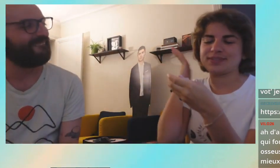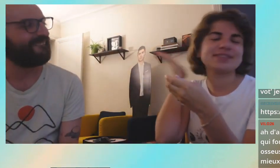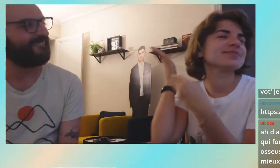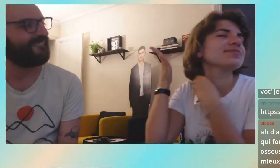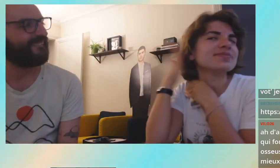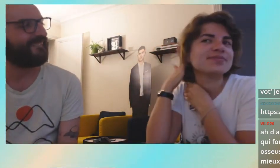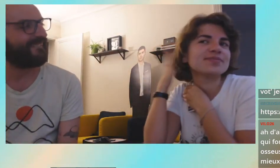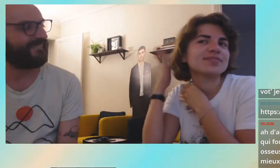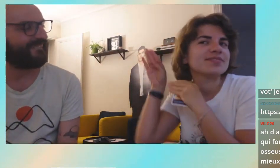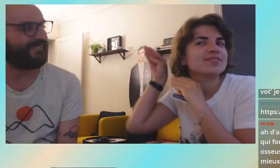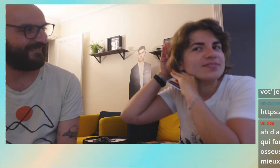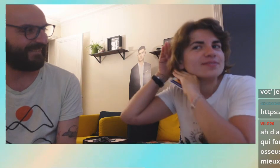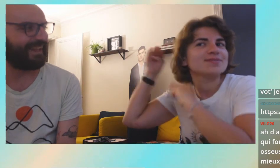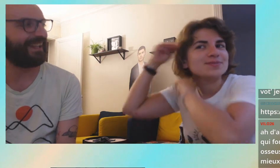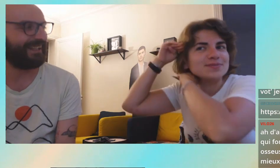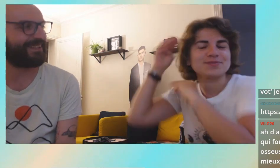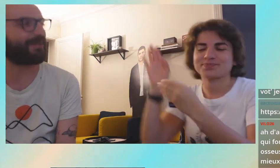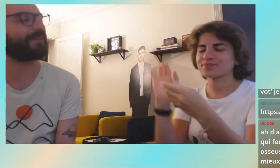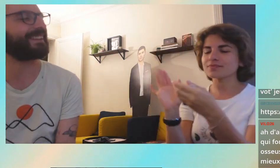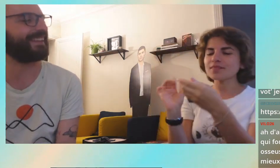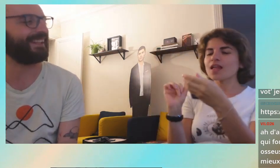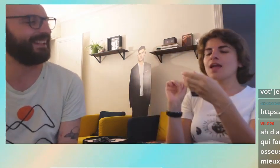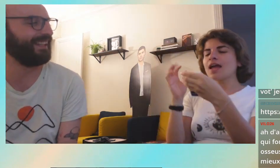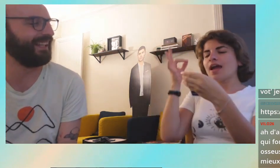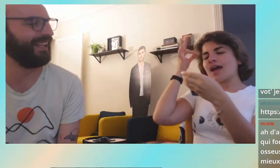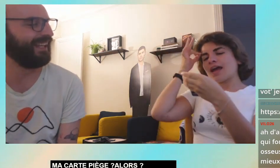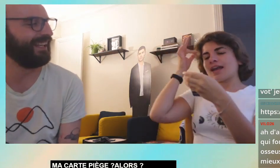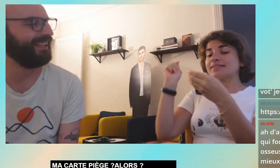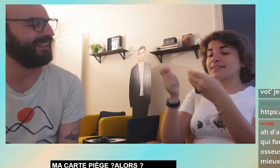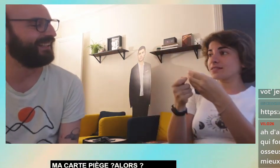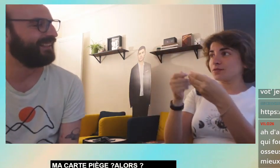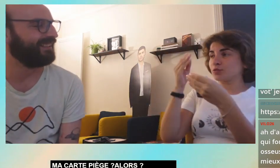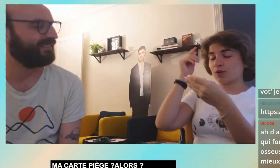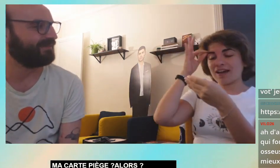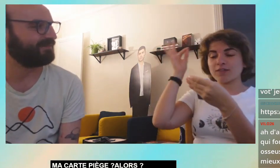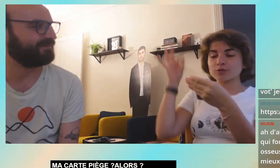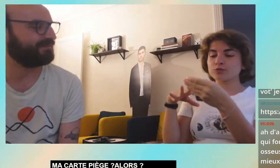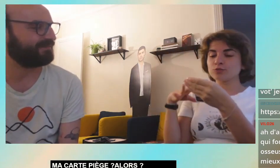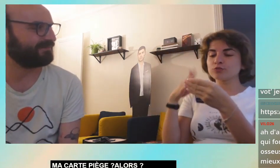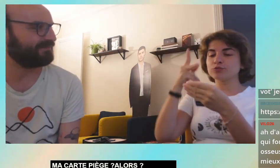puis Ok. Surdité. la date de l'invention du